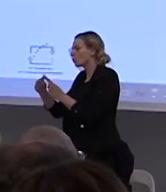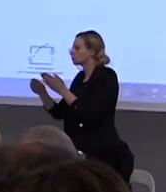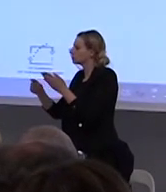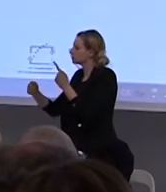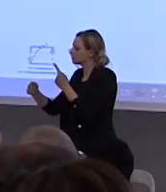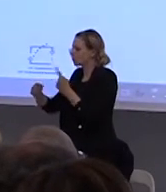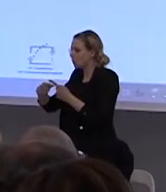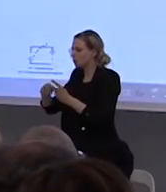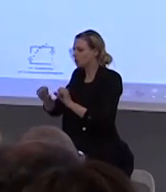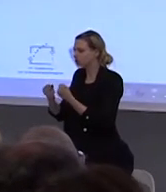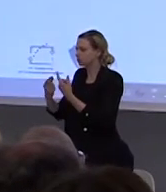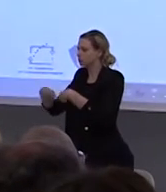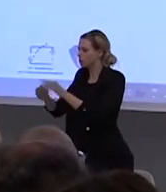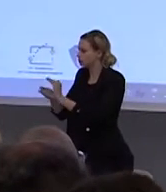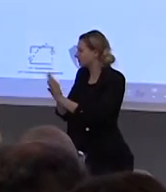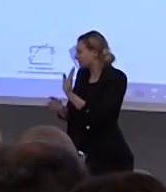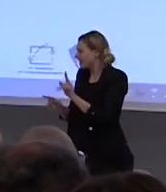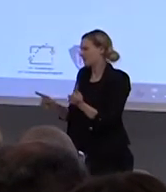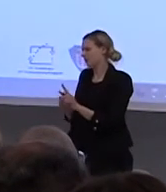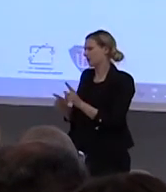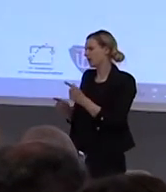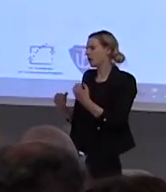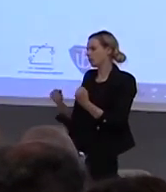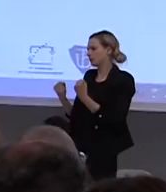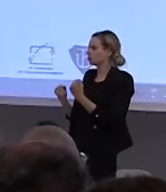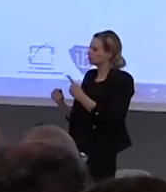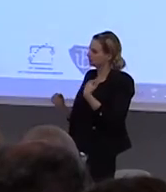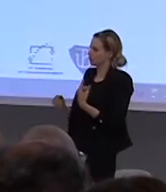němž bude řeč i na odpolední, jednom z odpoledních workshopů.